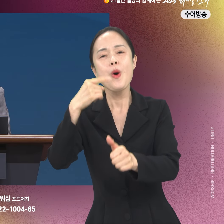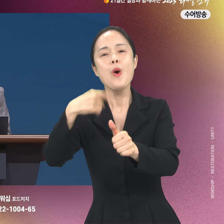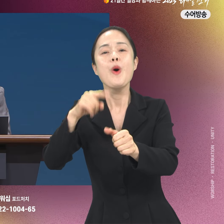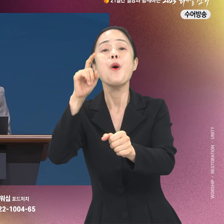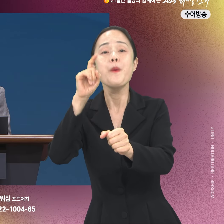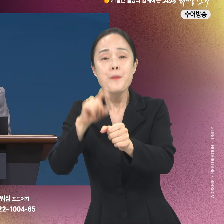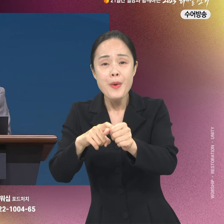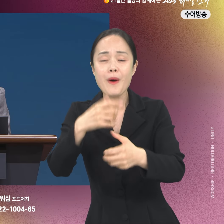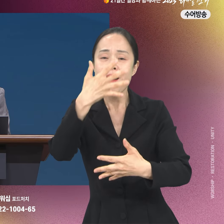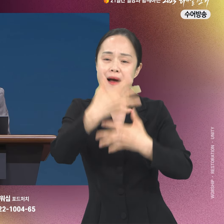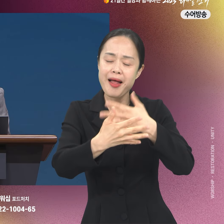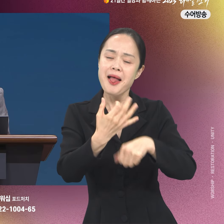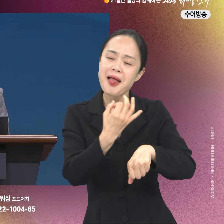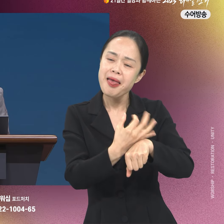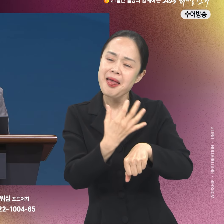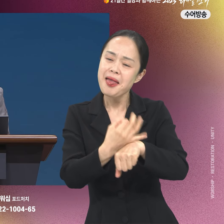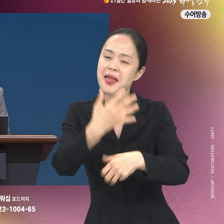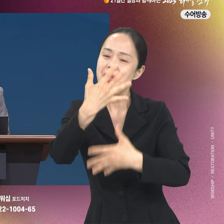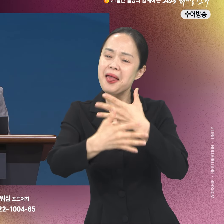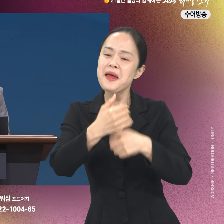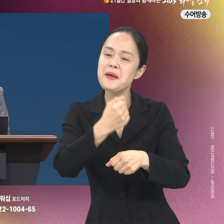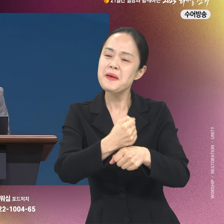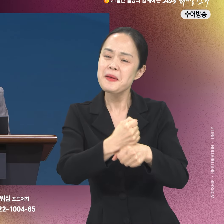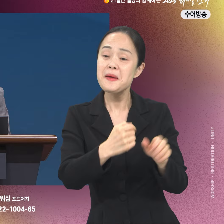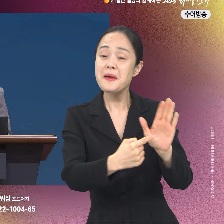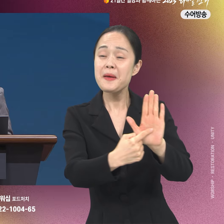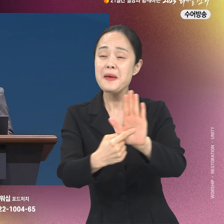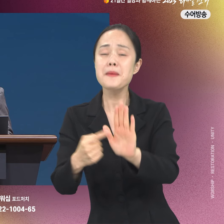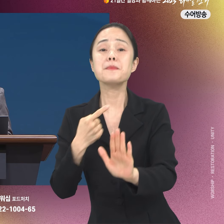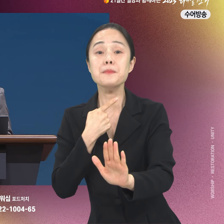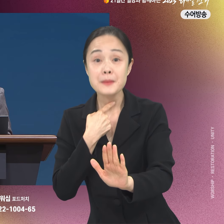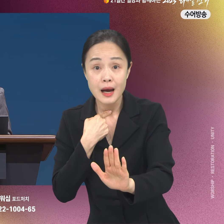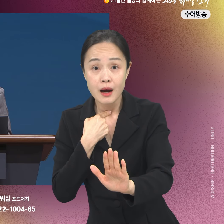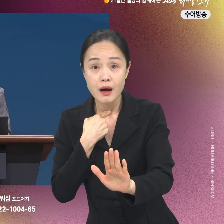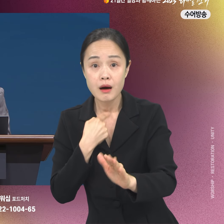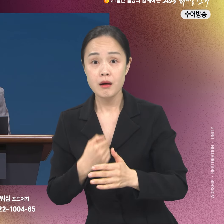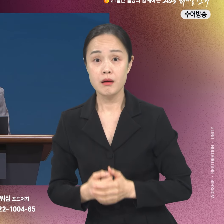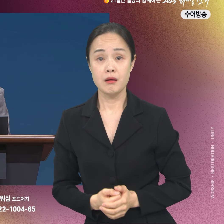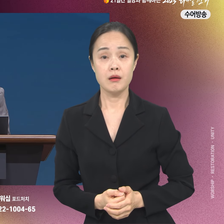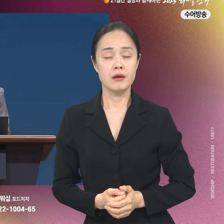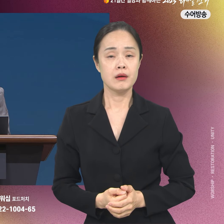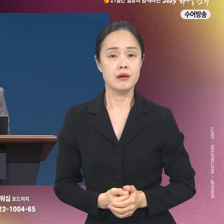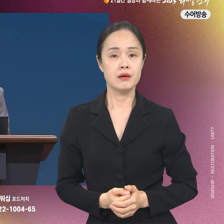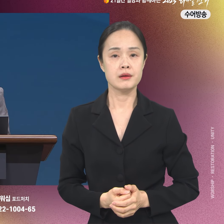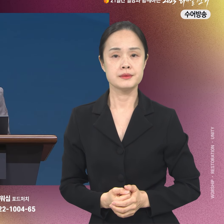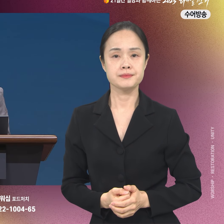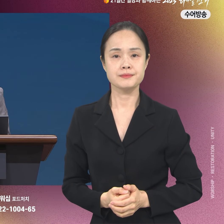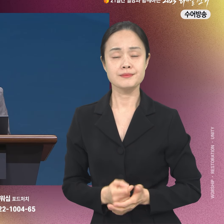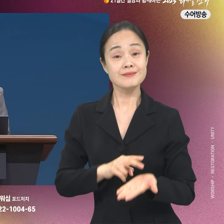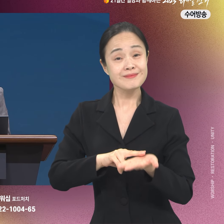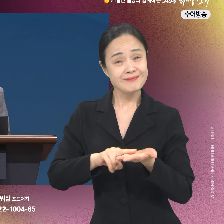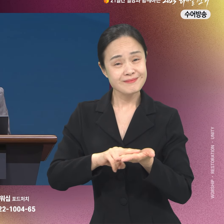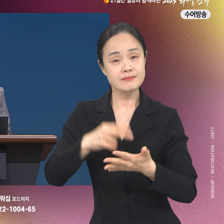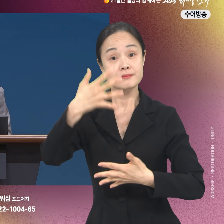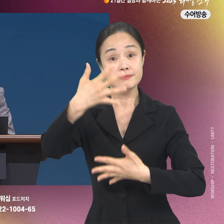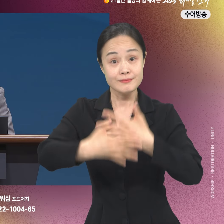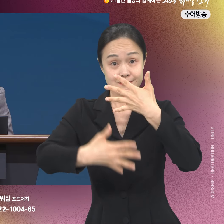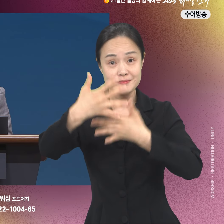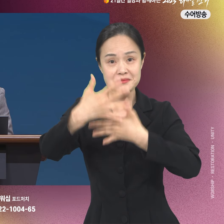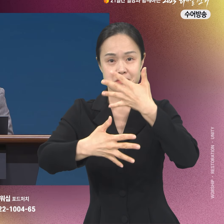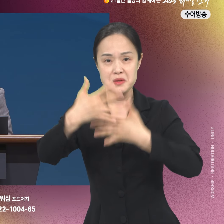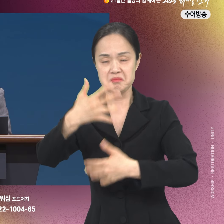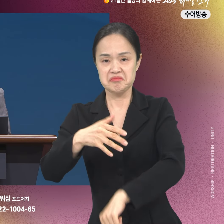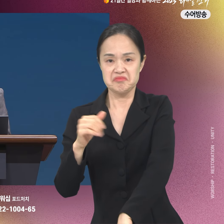그 정도 이상은 쉽지 않기 때문에 완성도 높은 작품을 위해서 큰 제작비를 쓴다는